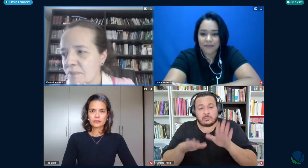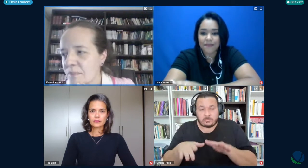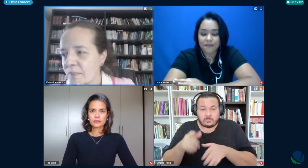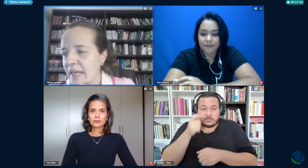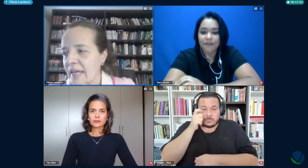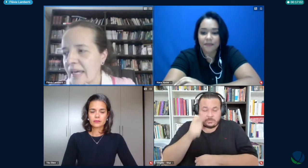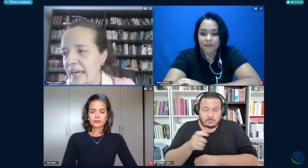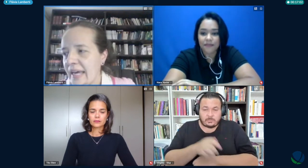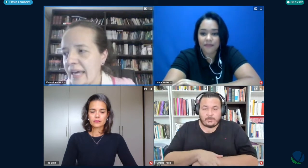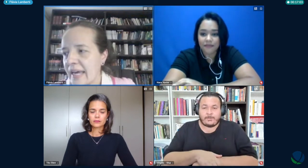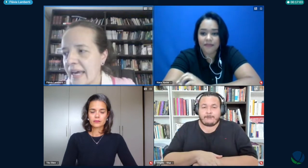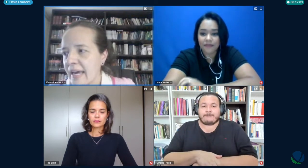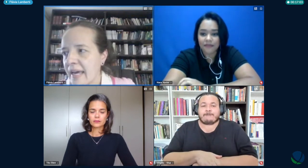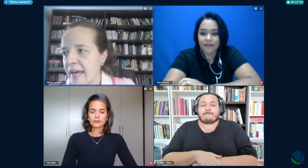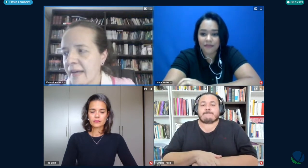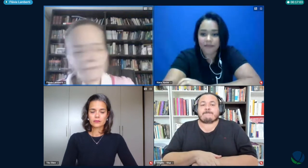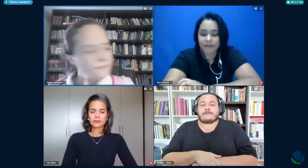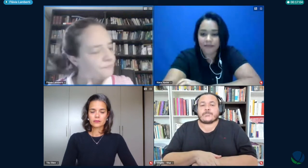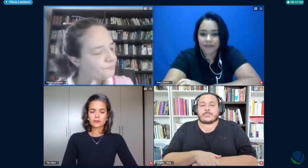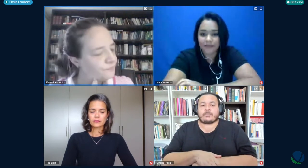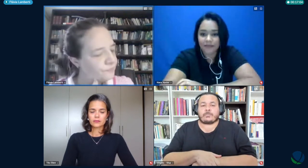interessante.